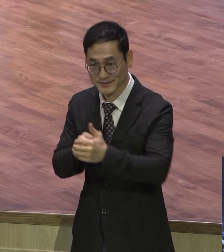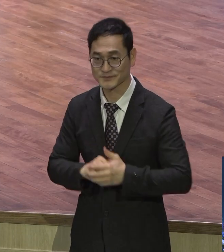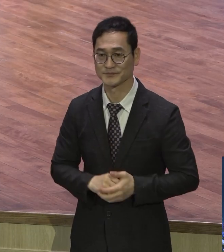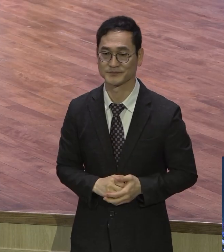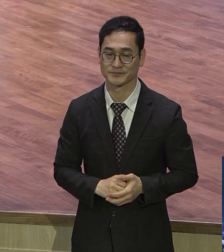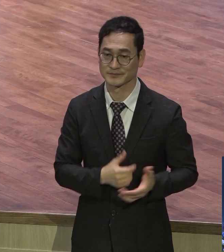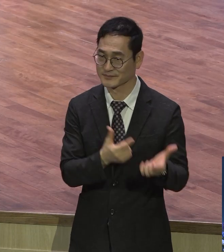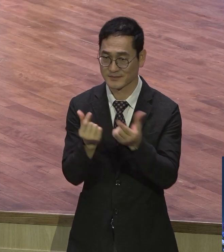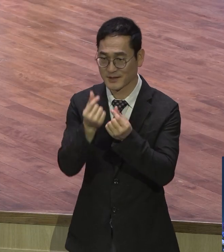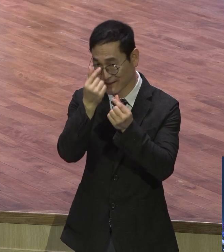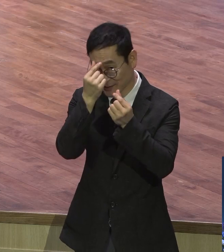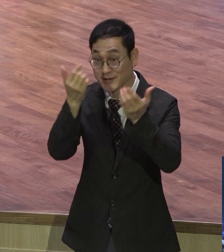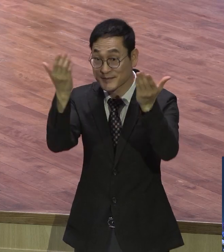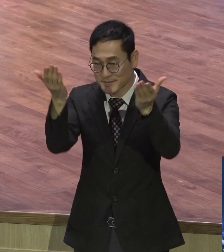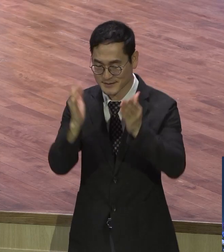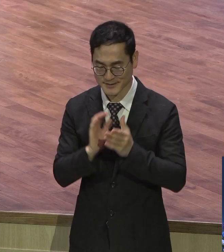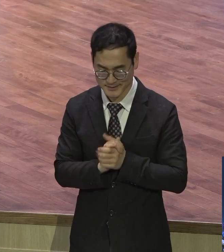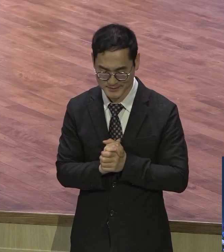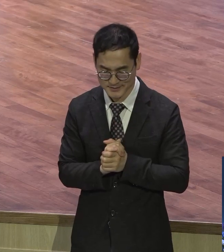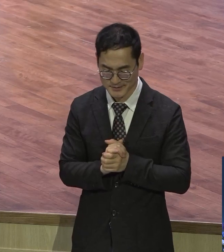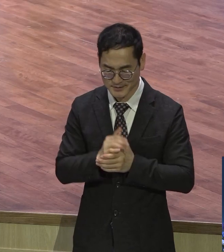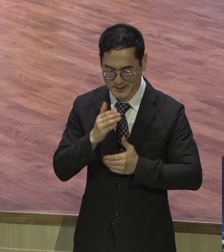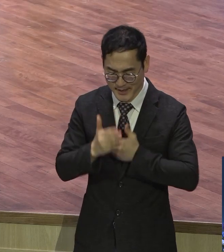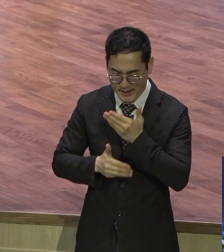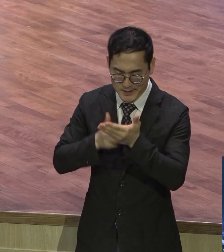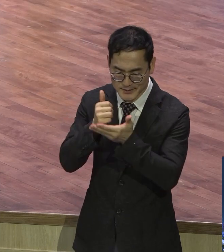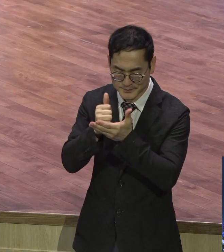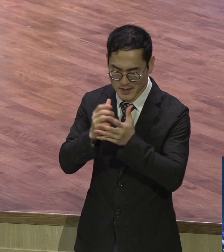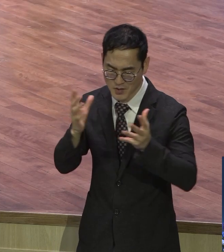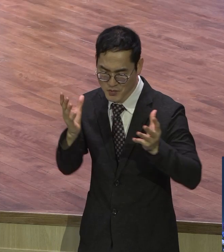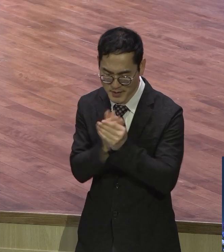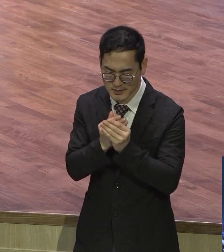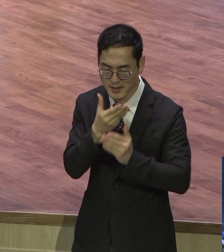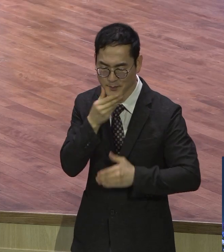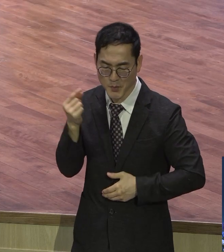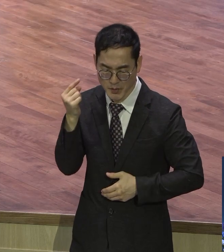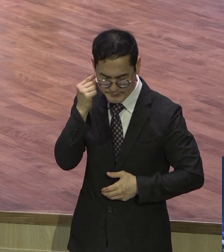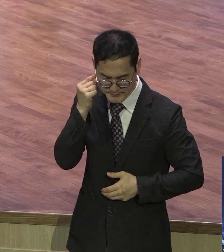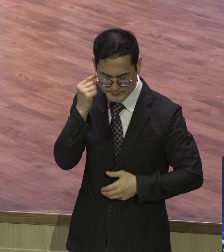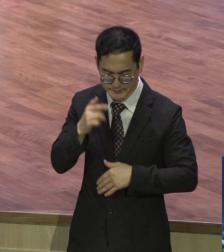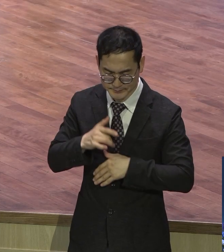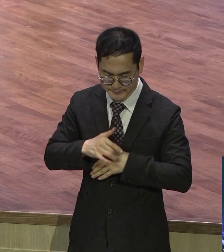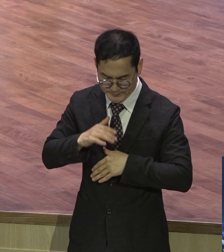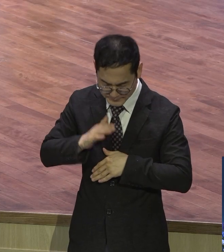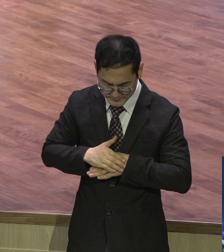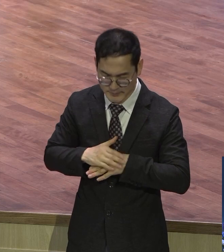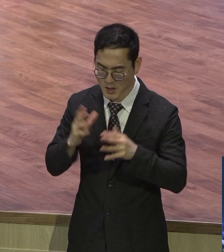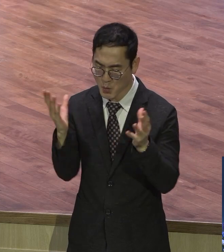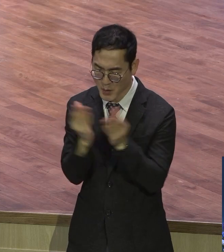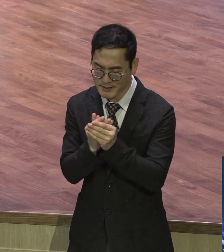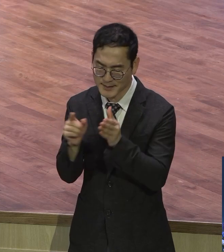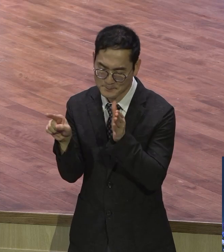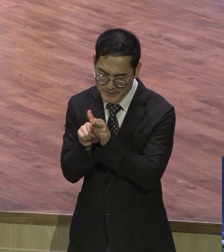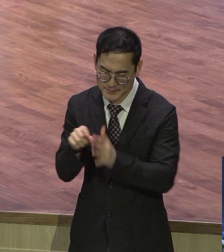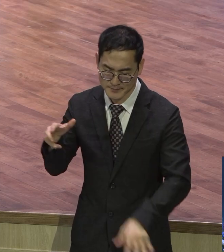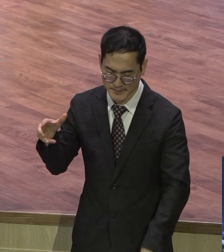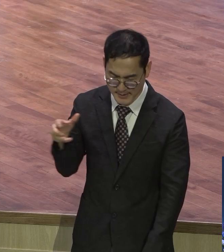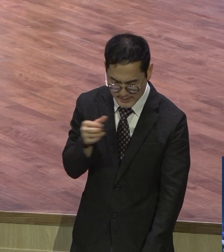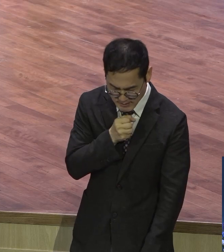기도합시다 아버지 하나님 절대 보금체질 절대 믿음을 소유한 자로서